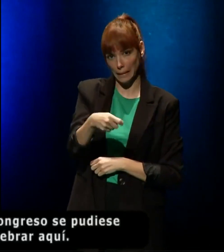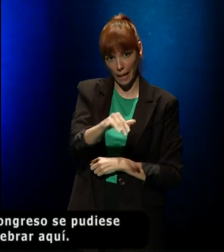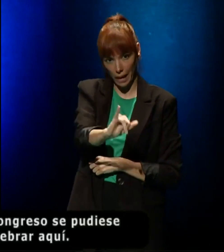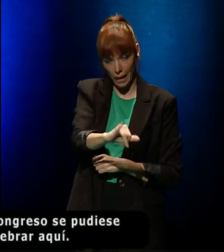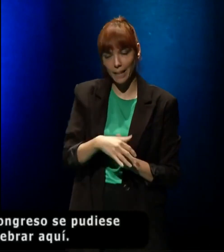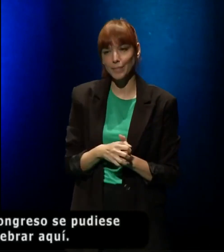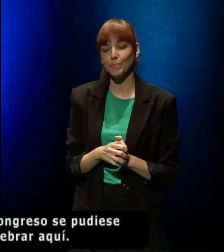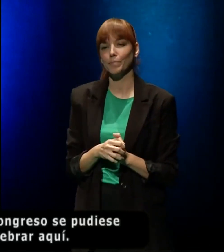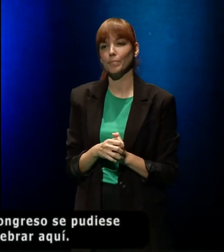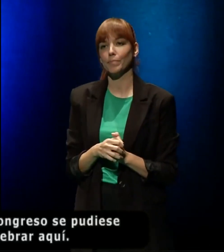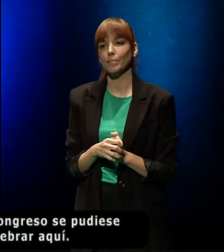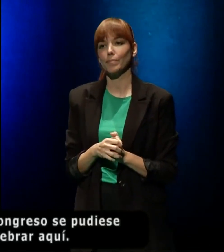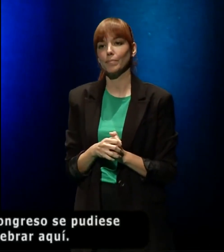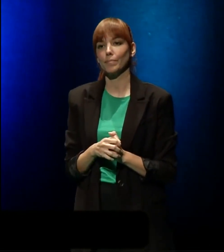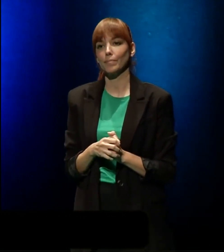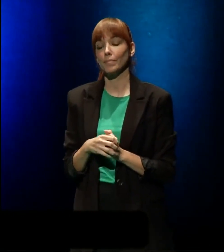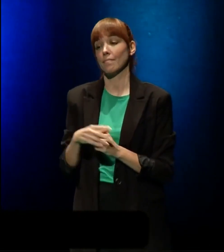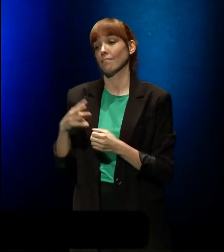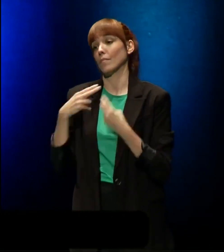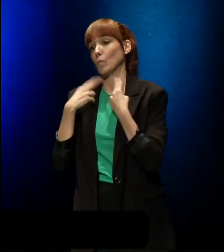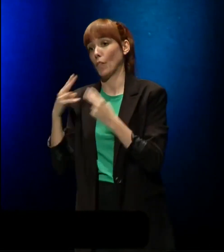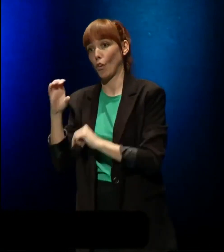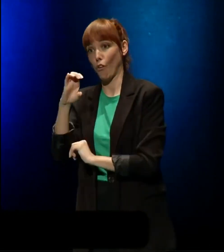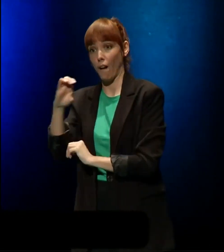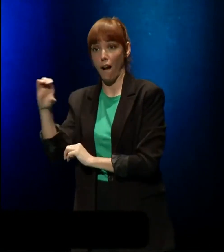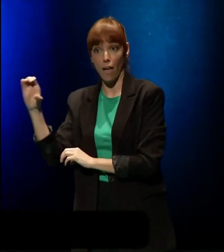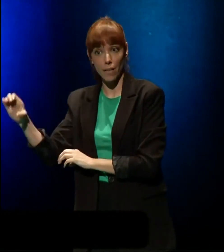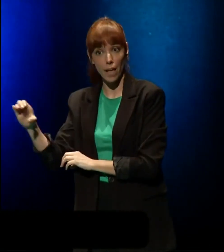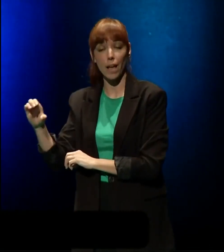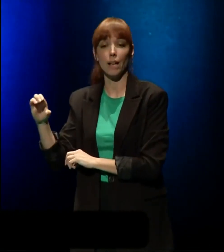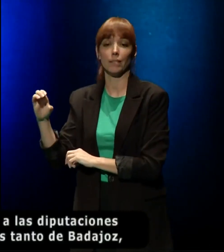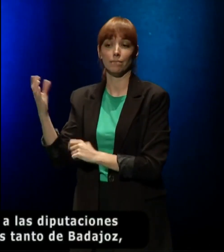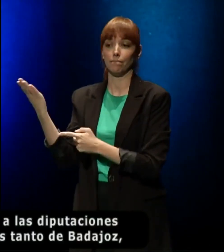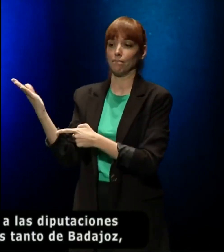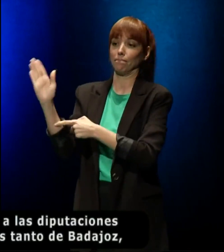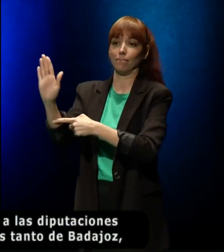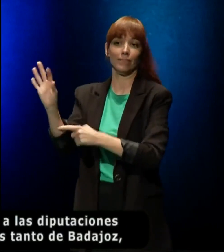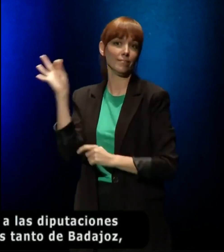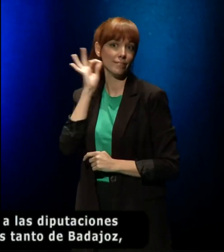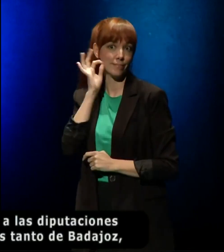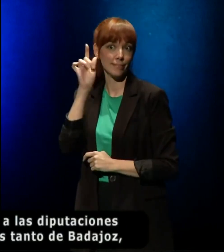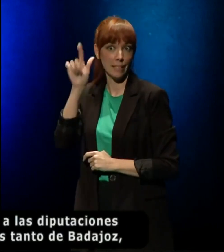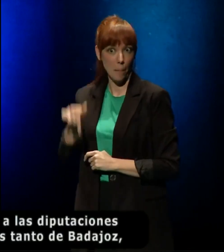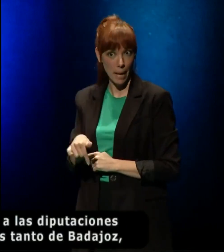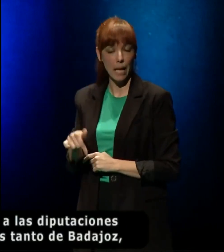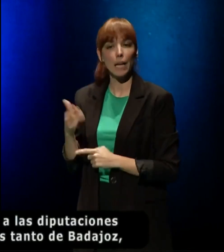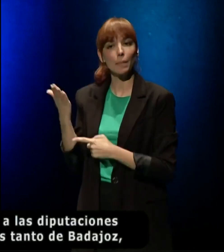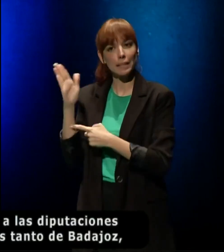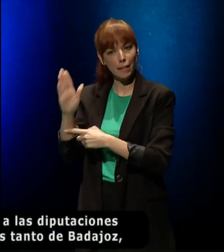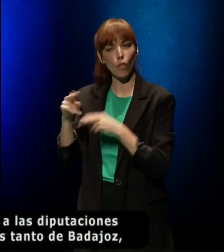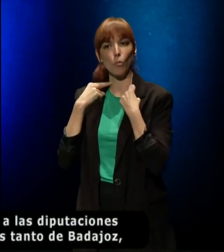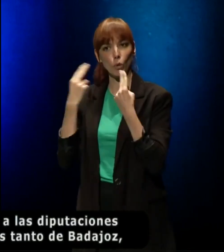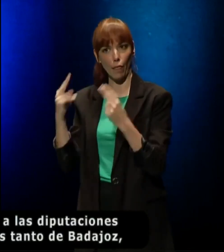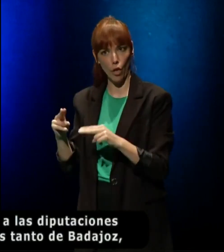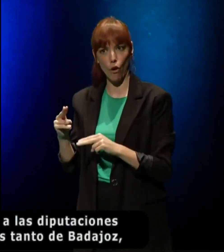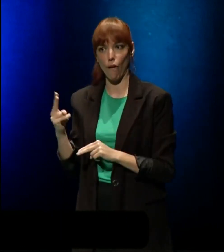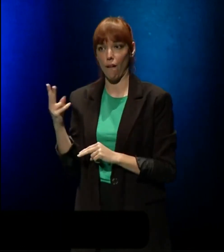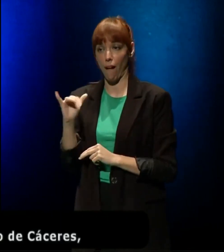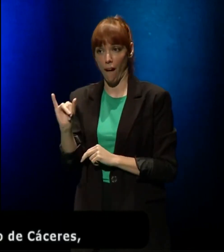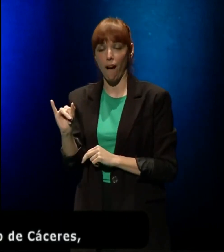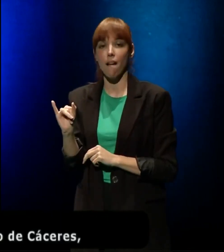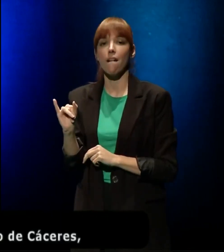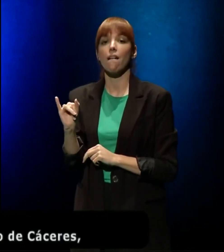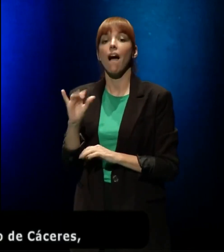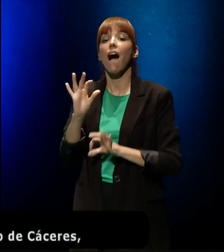presidente, Cáceres, está aquí su diputada en representación de la Diputación, la